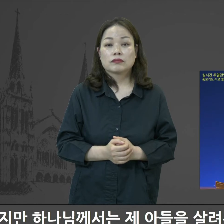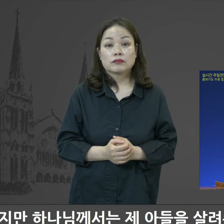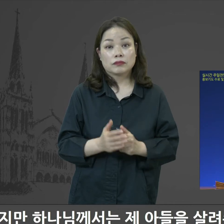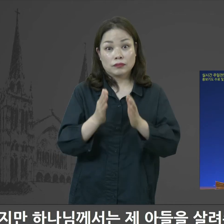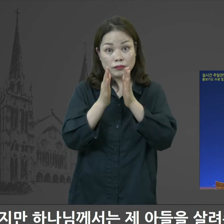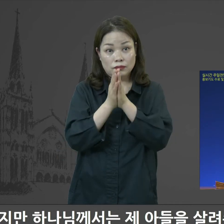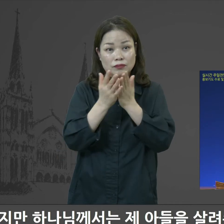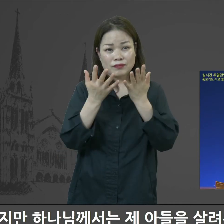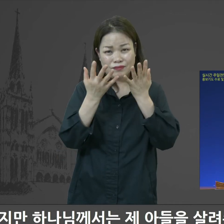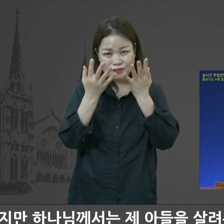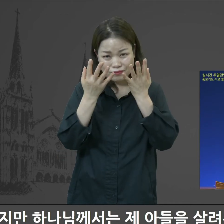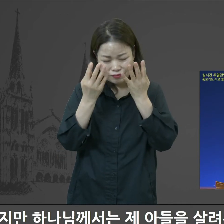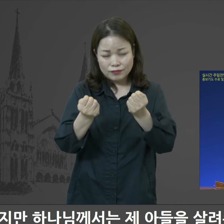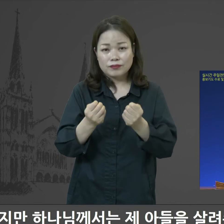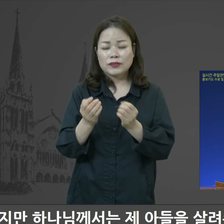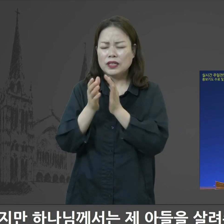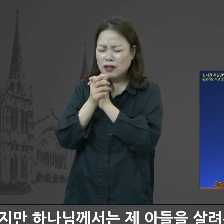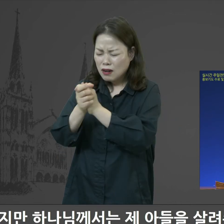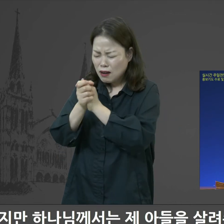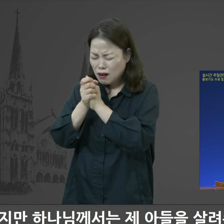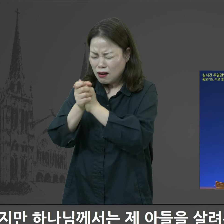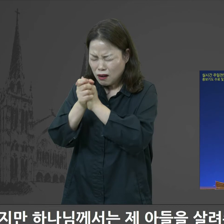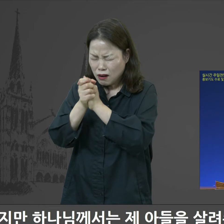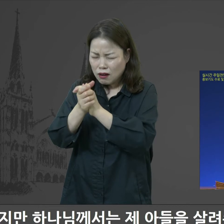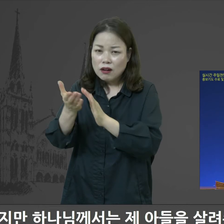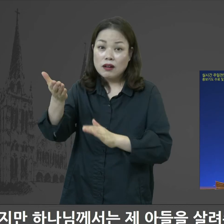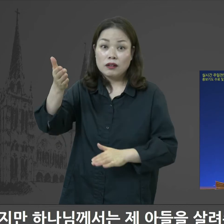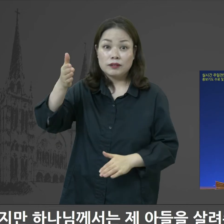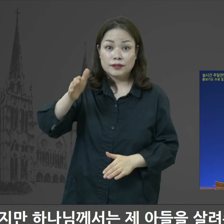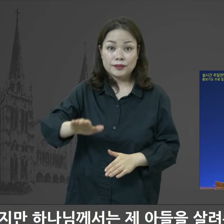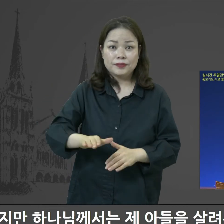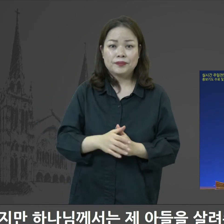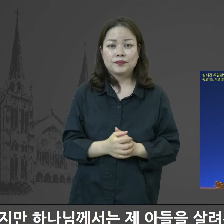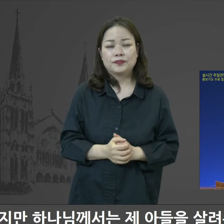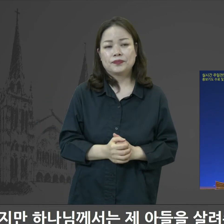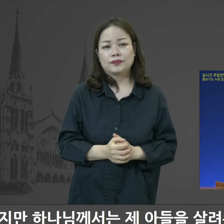기도를 많이 했습니다. 근데